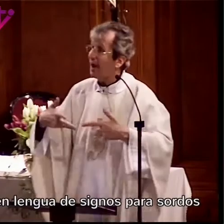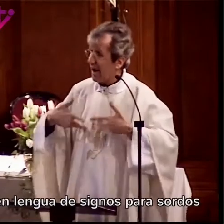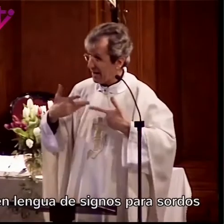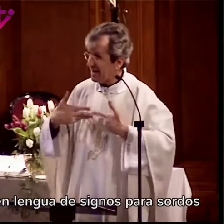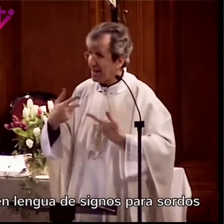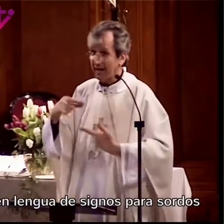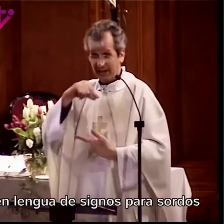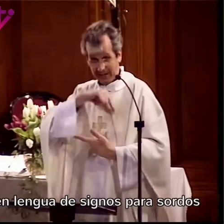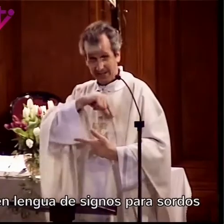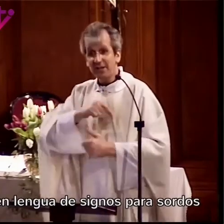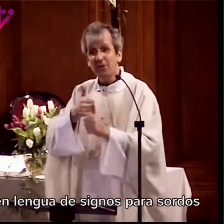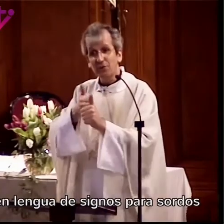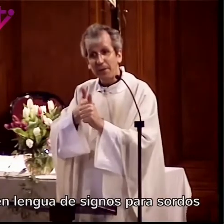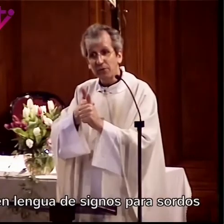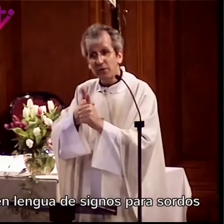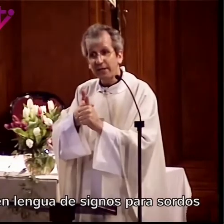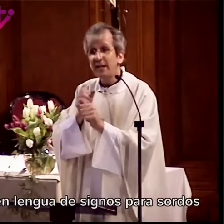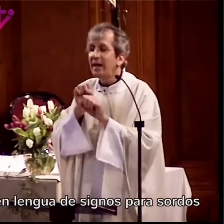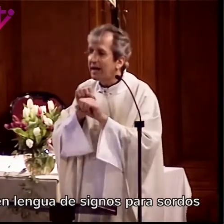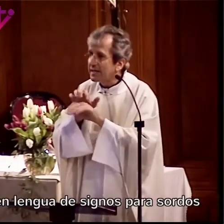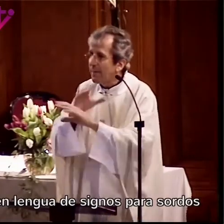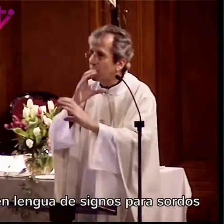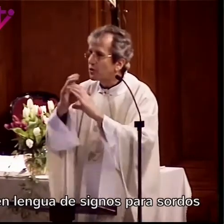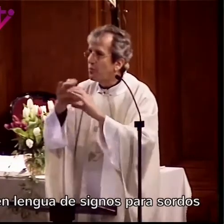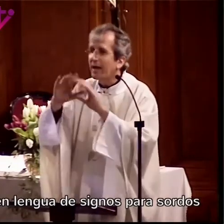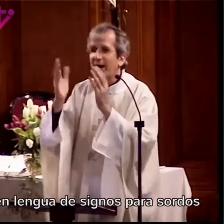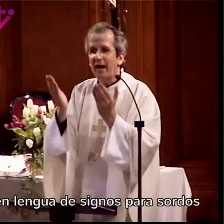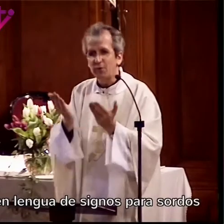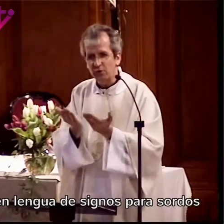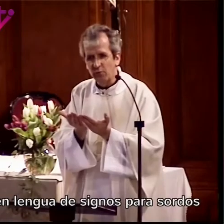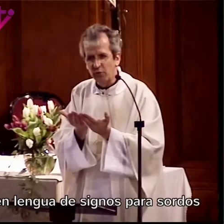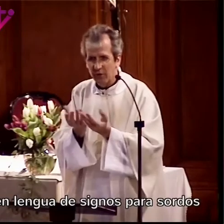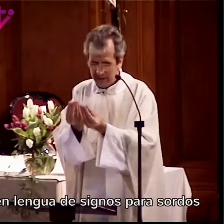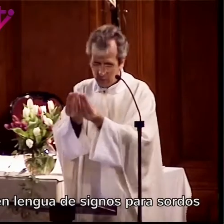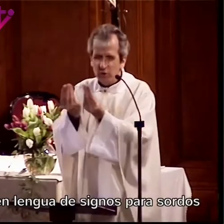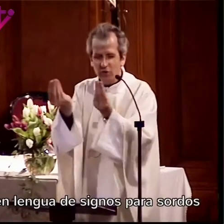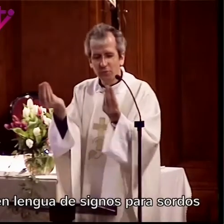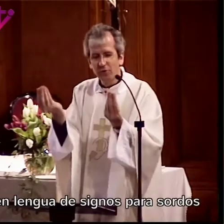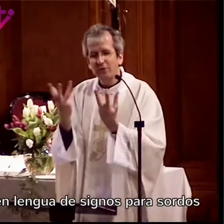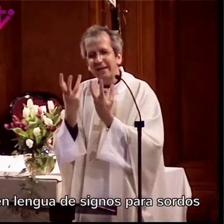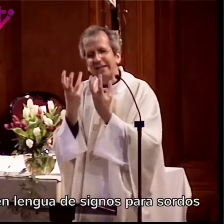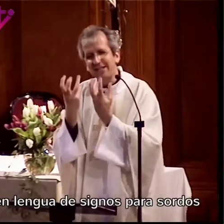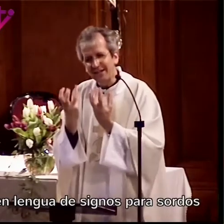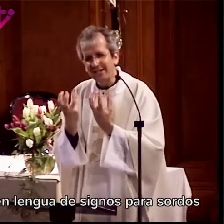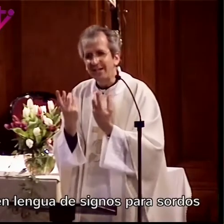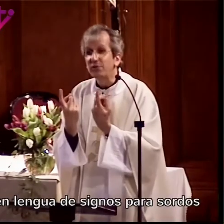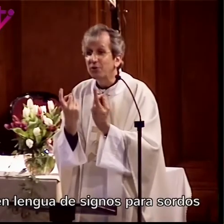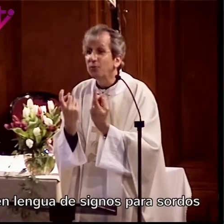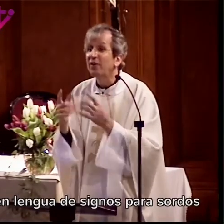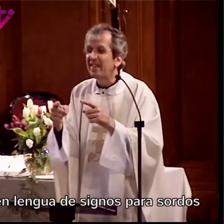alegría que sintieron los apóstoles la sepamos comunicar a nuestro mundo nuestro mundo está triste nuestro mundo necesita